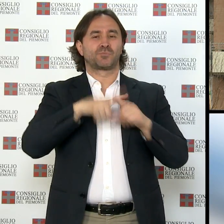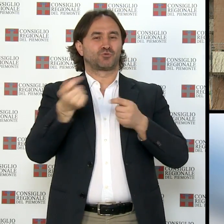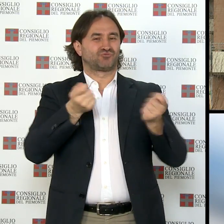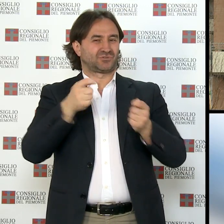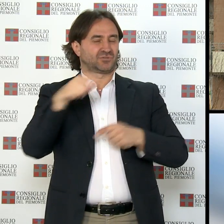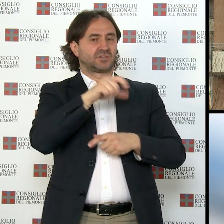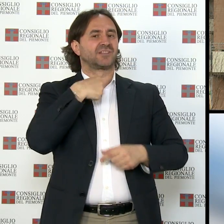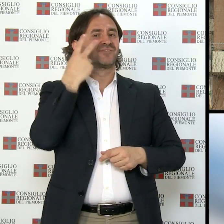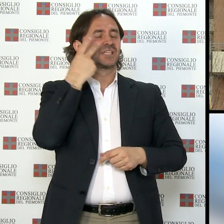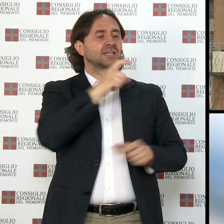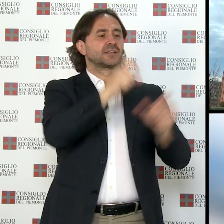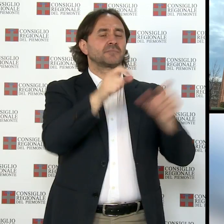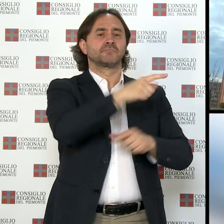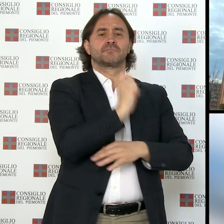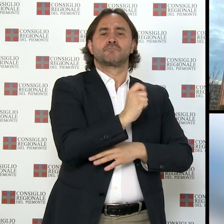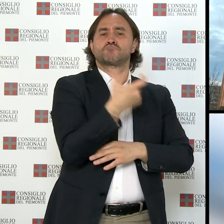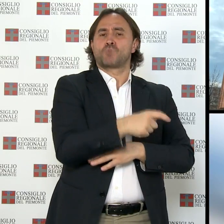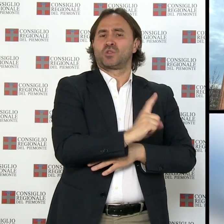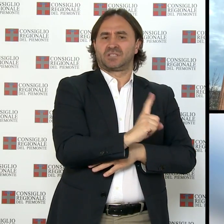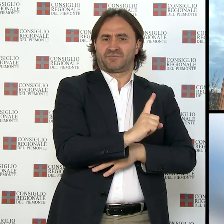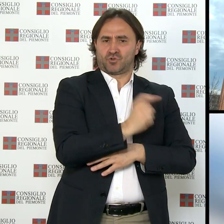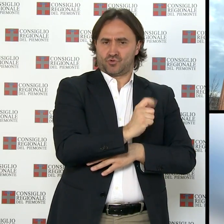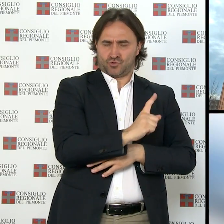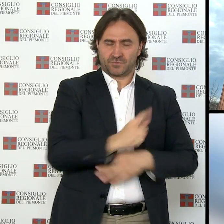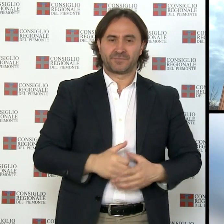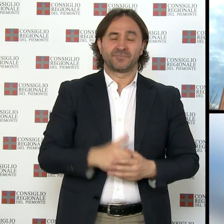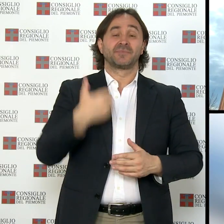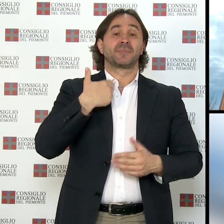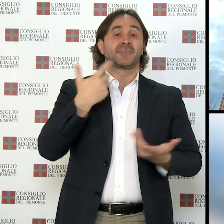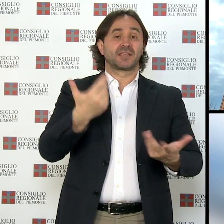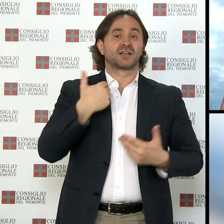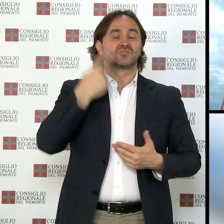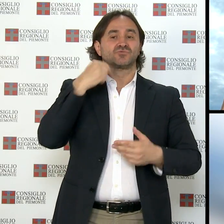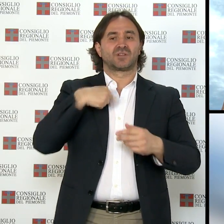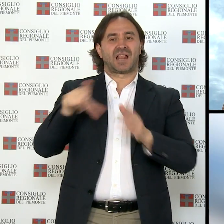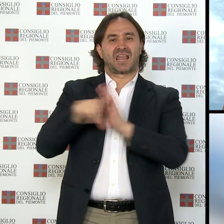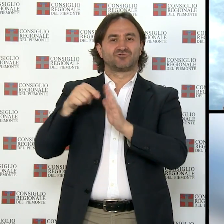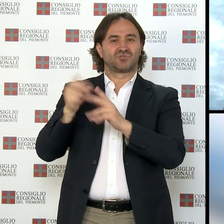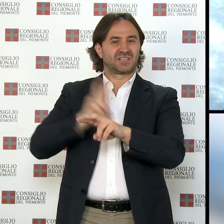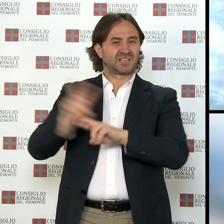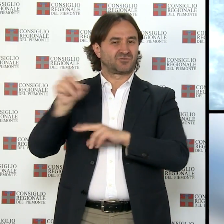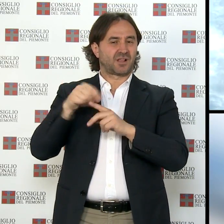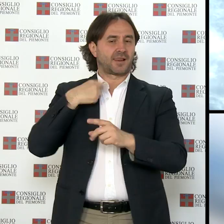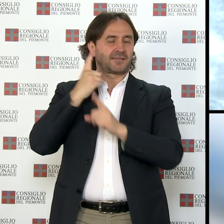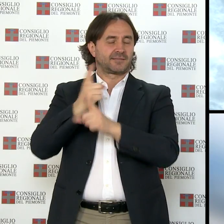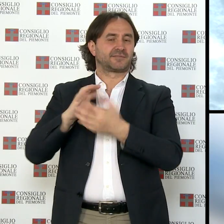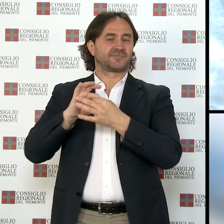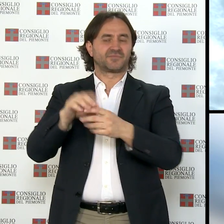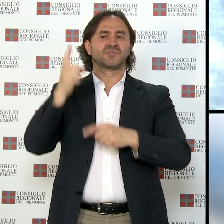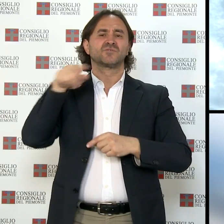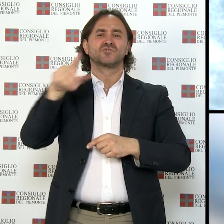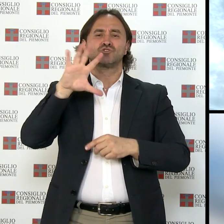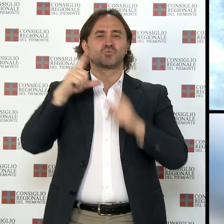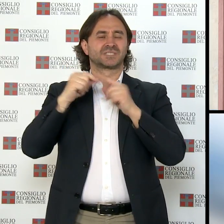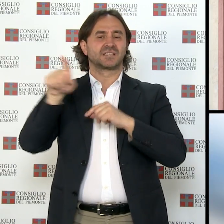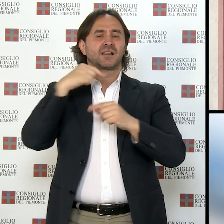singole posizioni. Uniformandosi alla legge nazionale, il provvedimento, anche attraverso emendamenti proposti dal Movimento 5